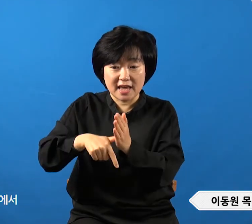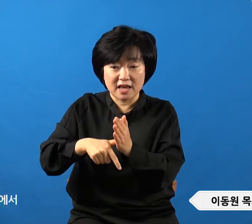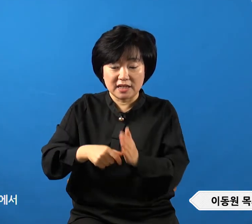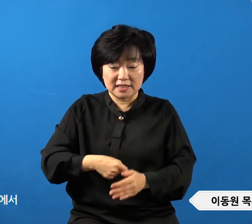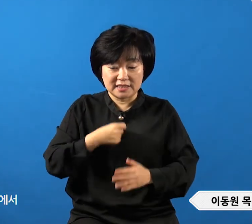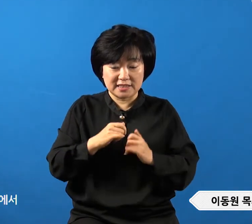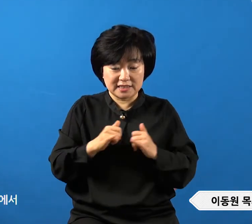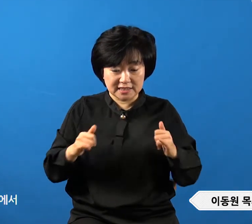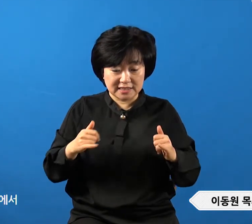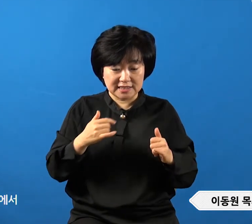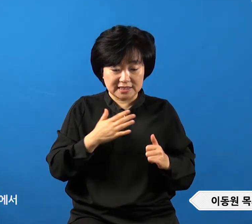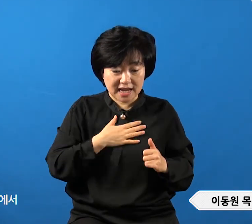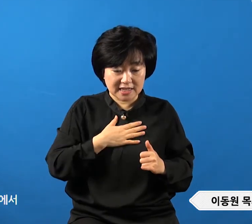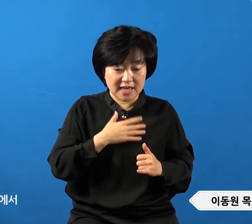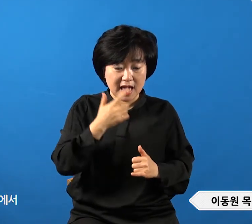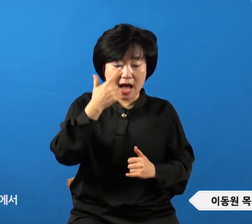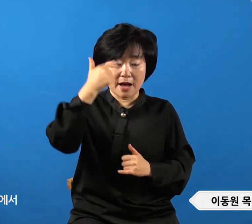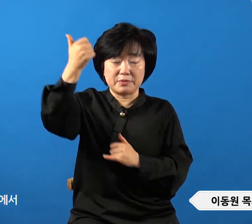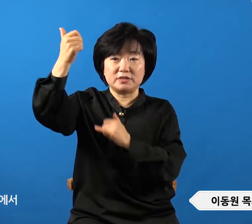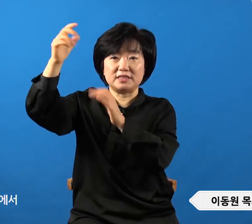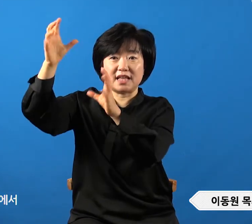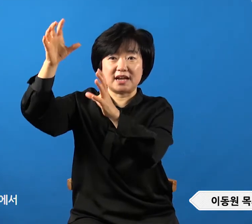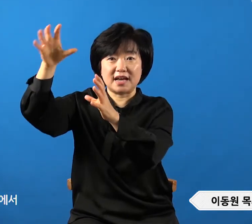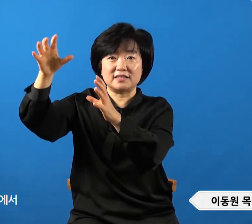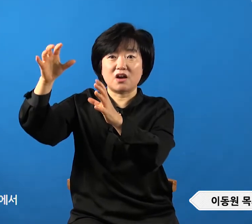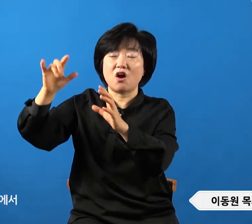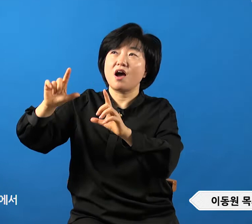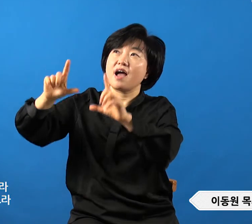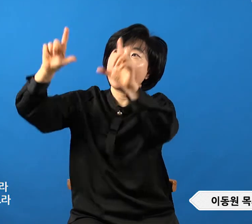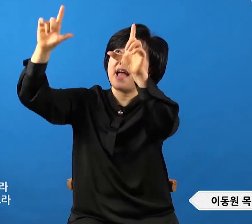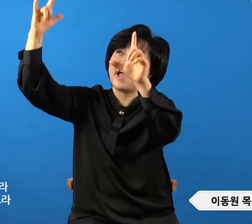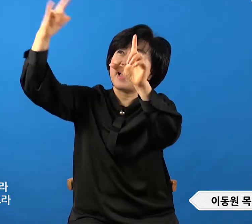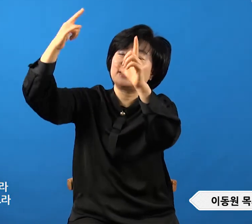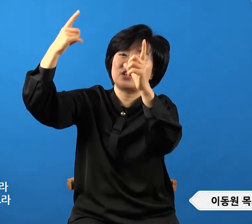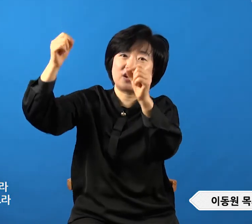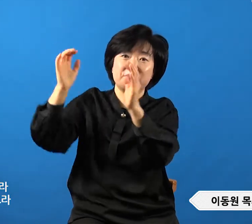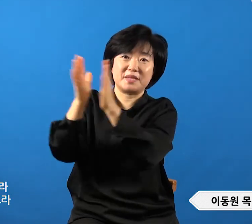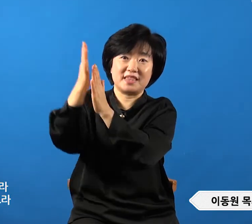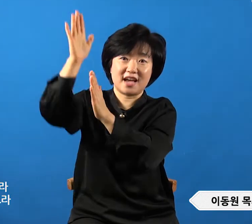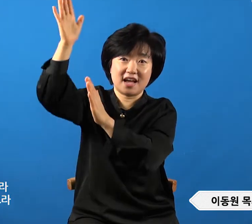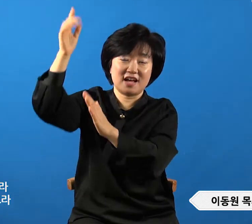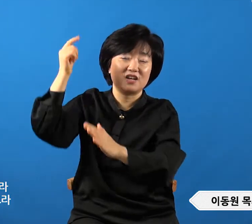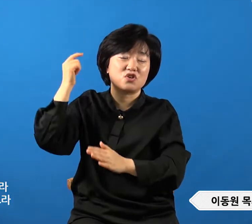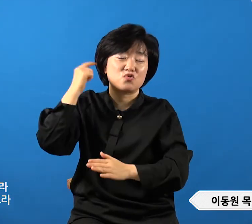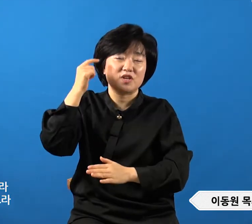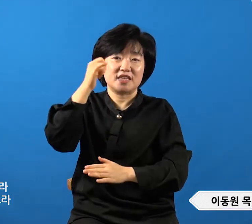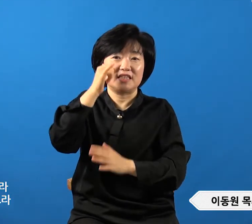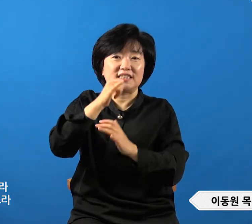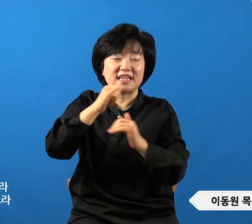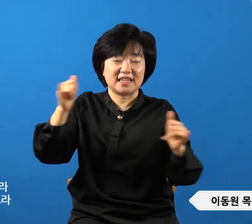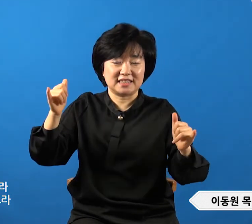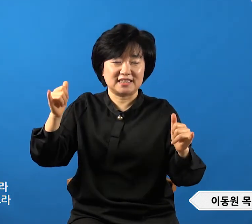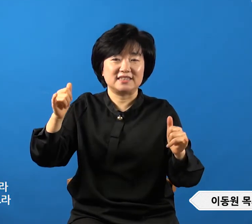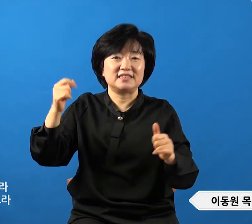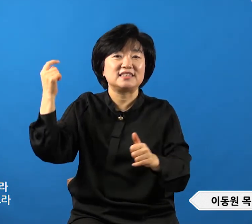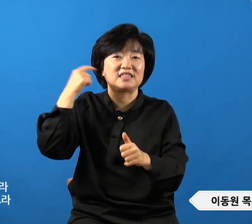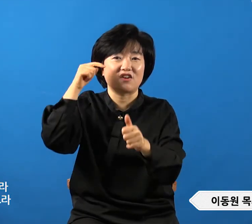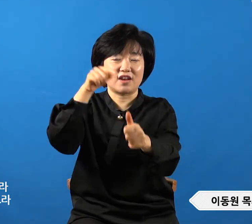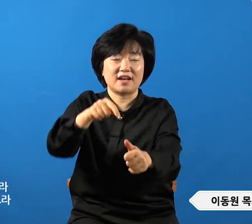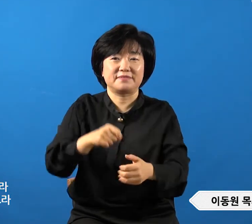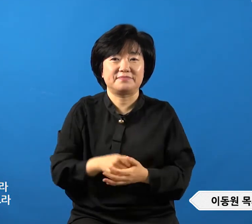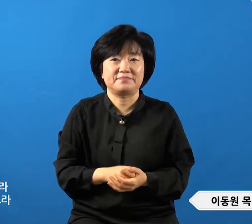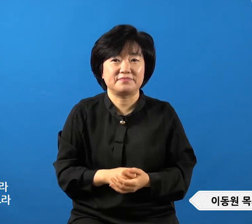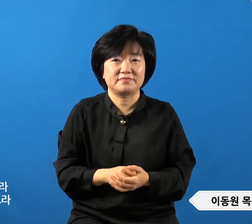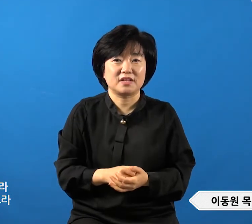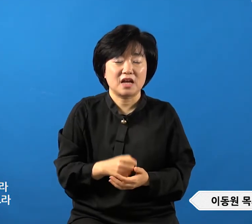그때 의인들은 자기 아버지 나라에서 해와 같이 빛나리라. 귀 있는 자들은 들으라.